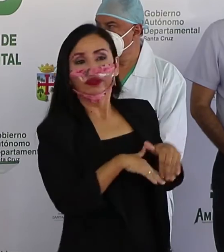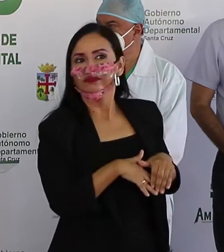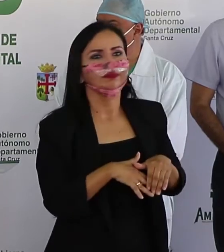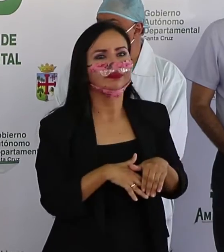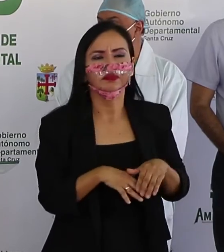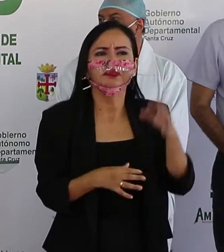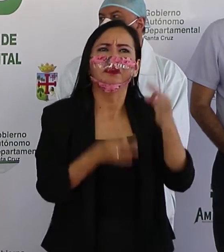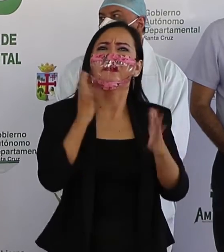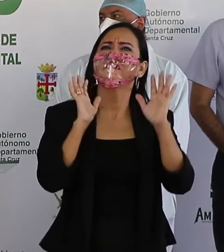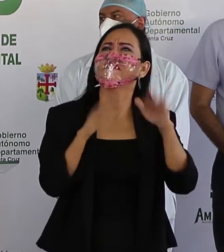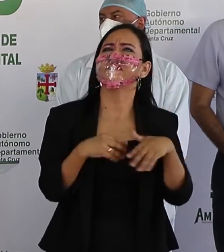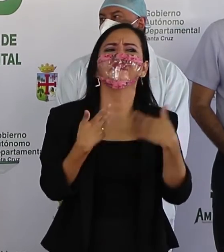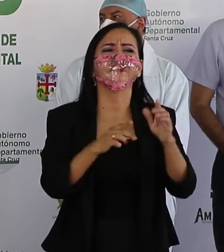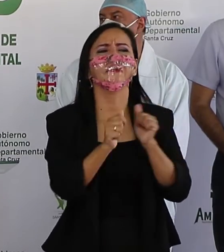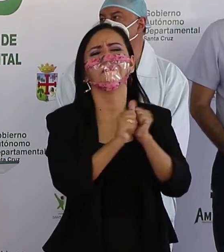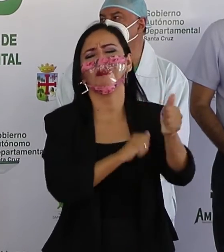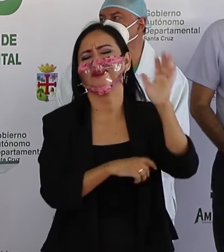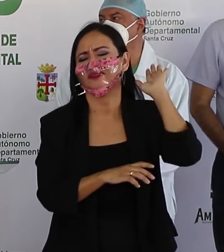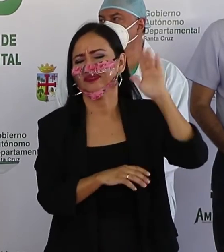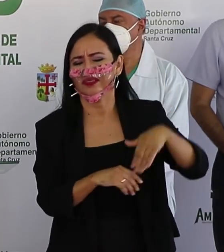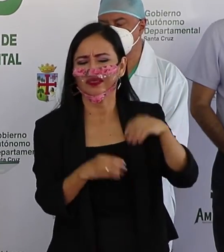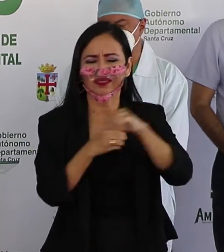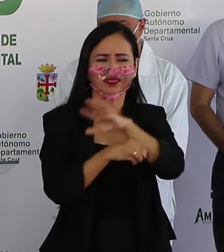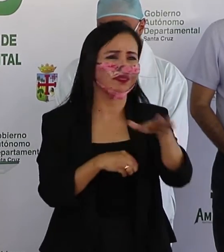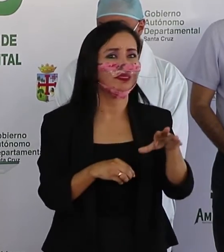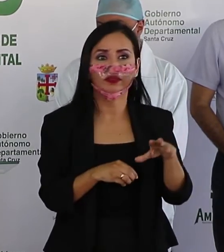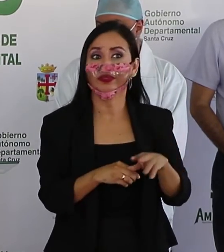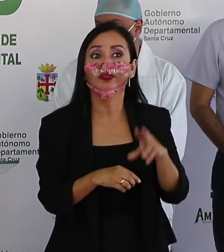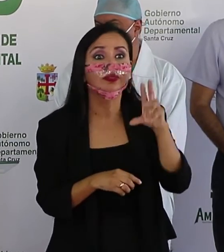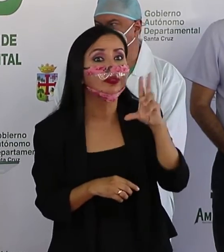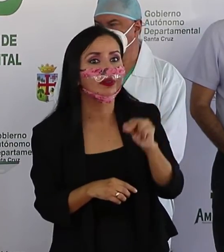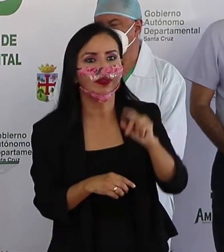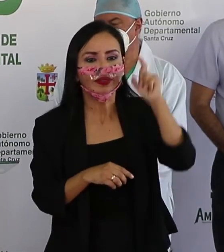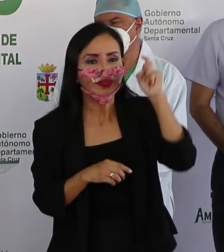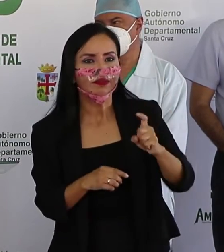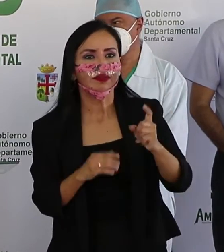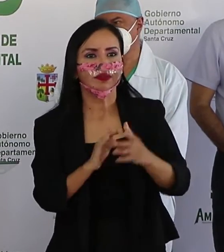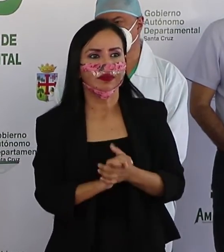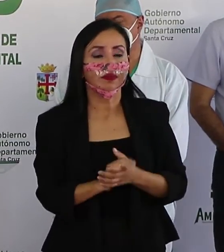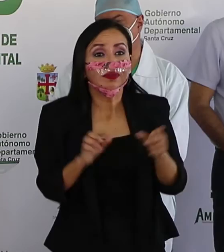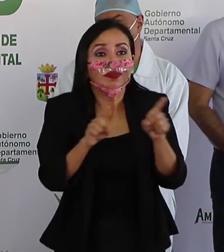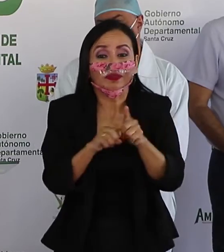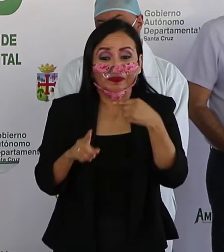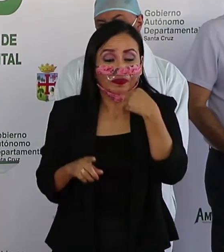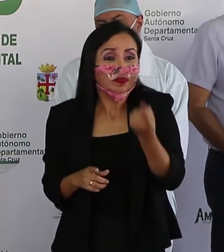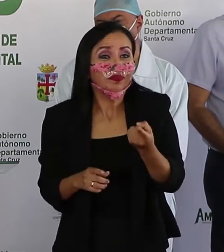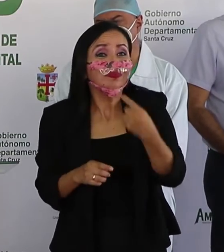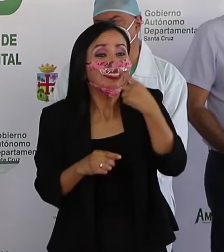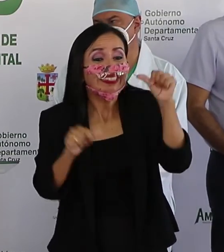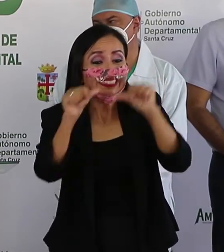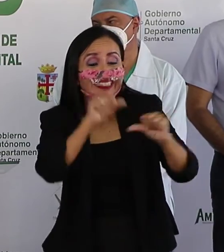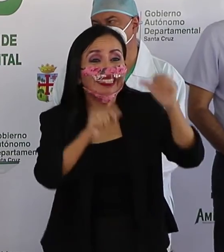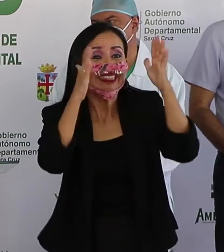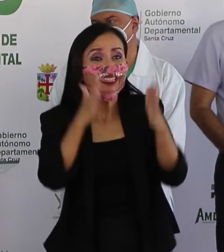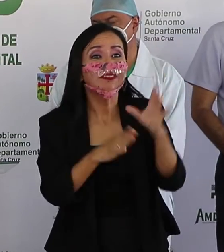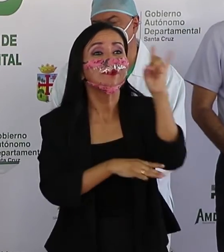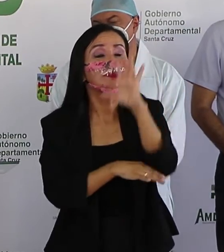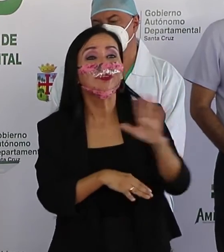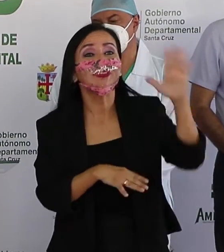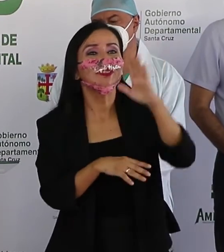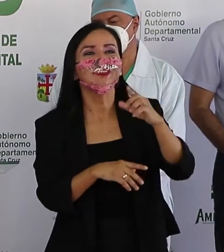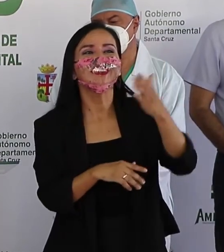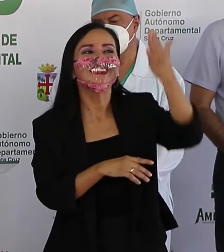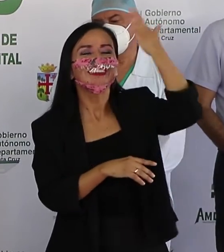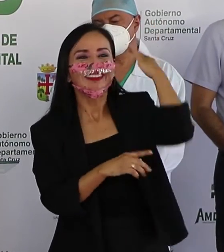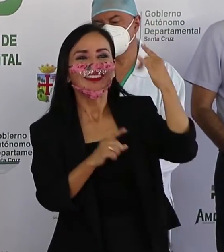en vez de creer que esto está pasando, más bien debemos nosotros, como decía ese científico y médico boliviano que